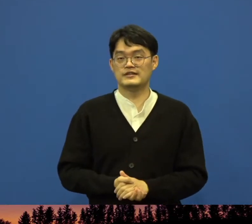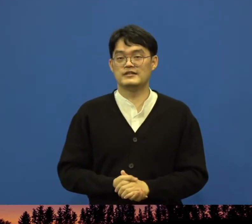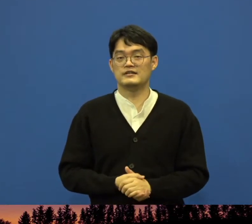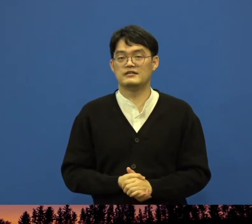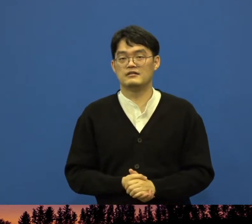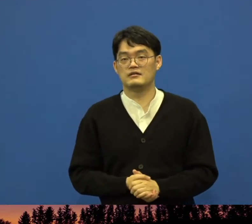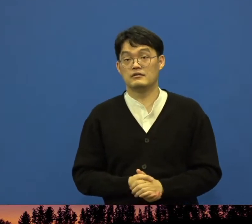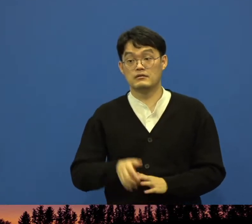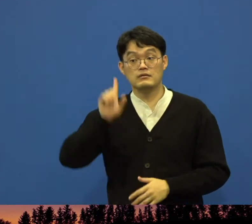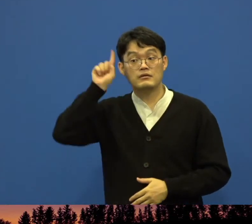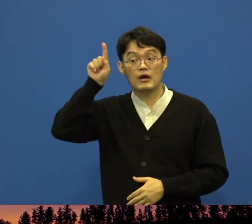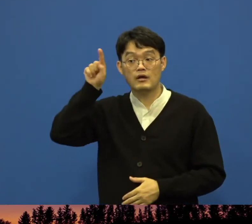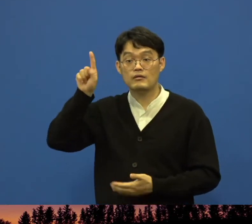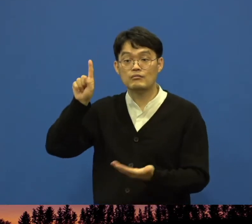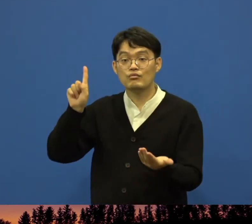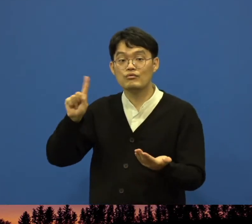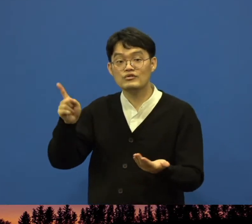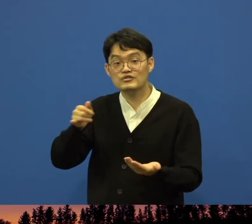내일 뭐 하세요?